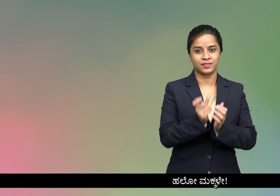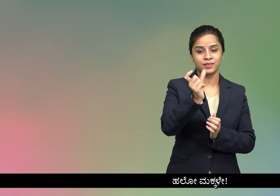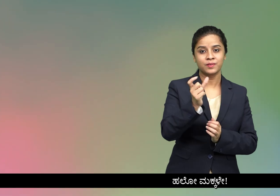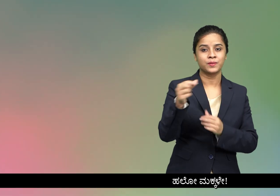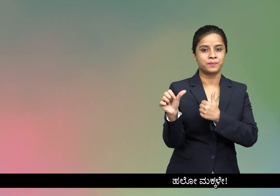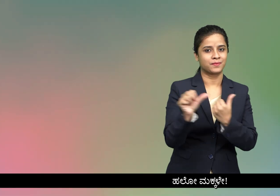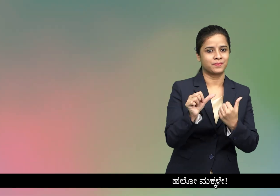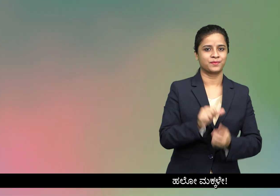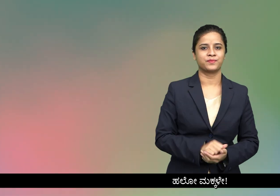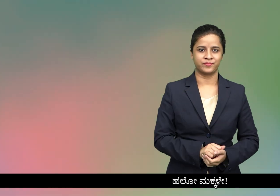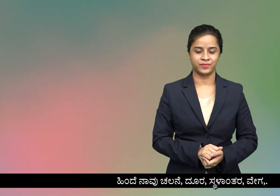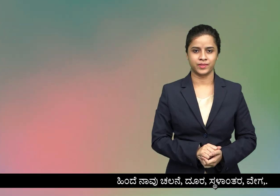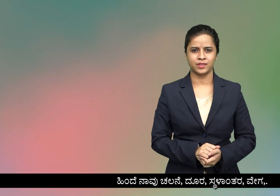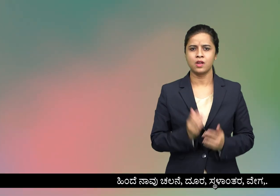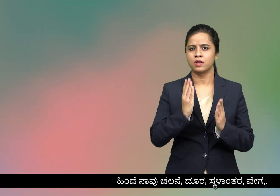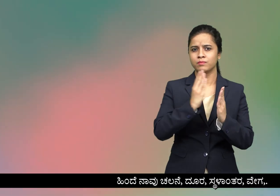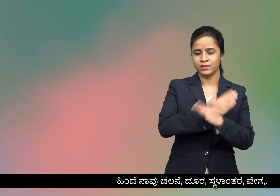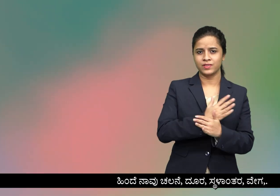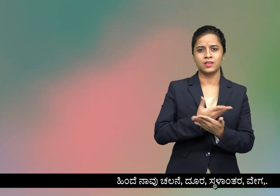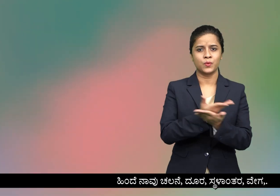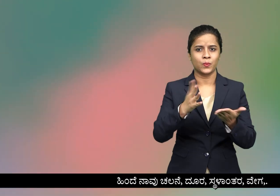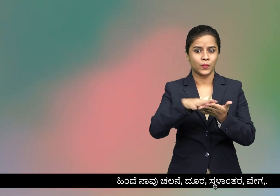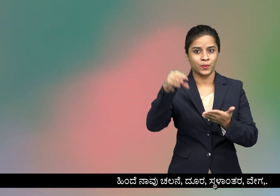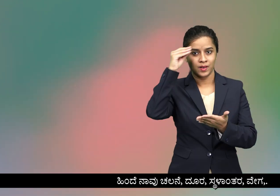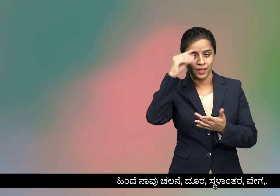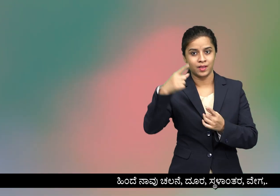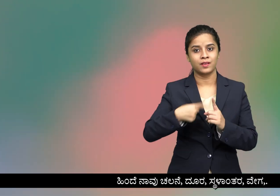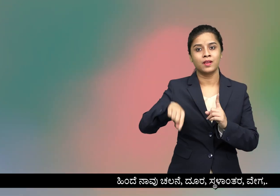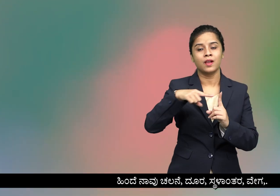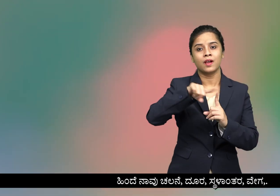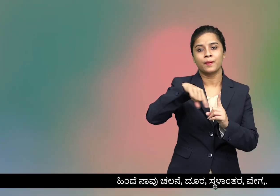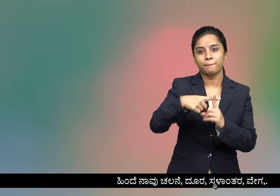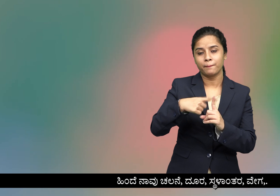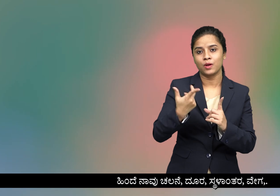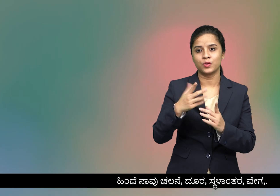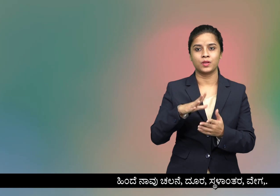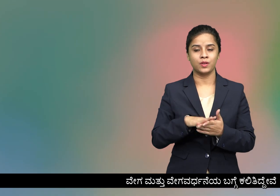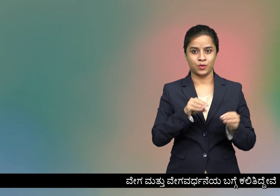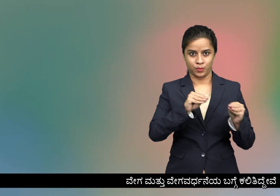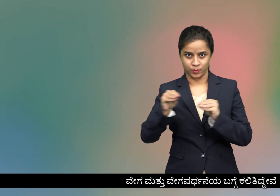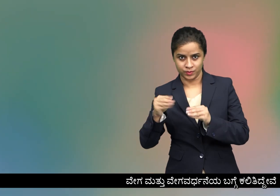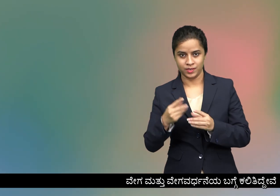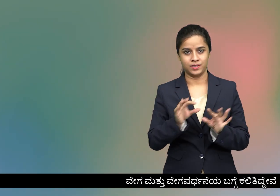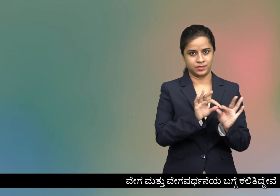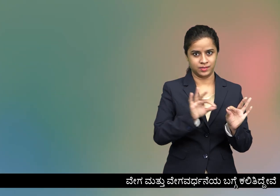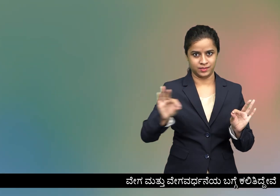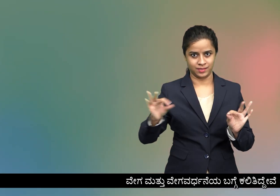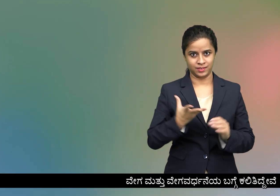ಪುಷ್ಪಾ ಮುರುಗೇಶ್ ಗುಳೇದ್. ಹಿಂದೆ ನಾವು ಚಲನೆ, ದೂರ, ಸ್ಥಳಾಂತರ, ವೇಗ ಮತ್ತು ವೇಗವರ್ಧನೆಯ